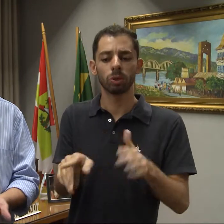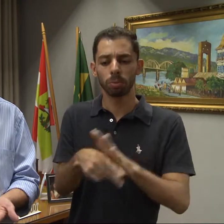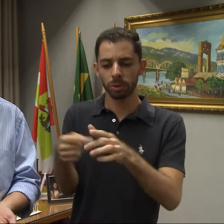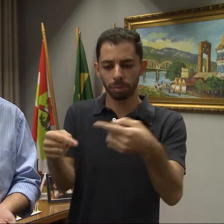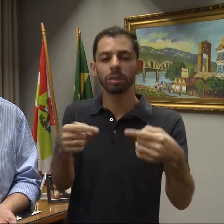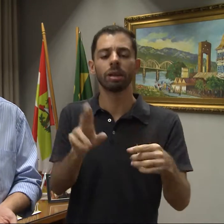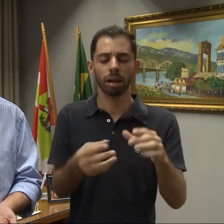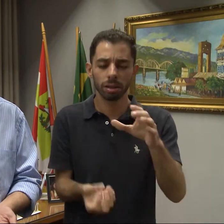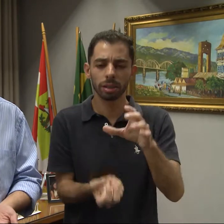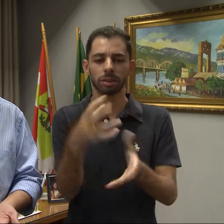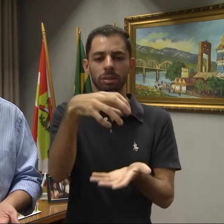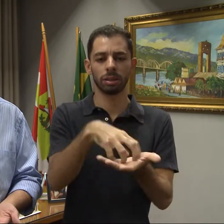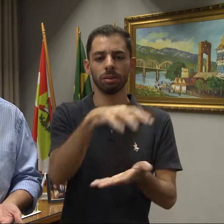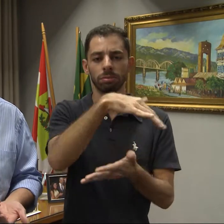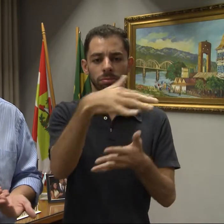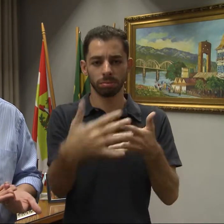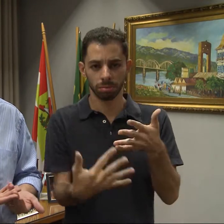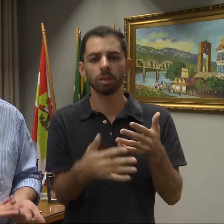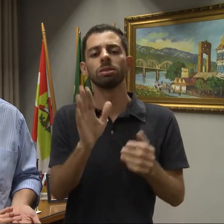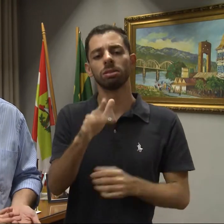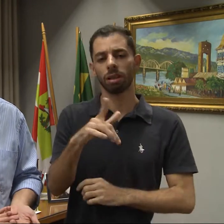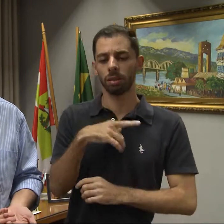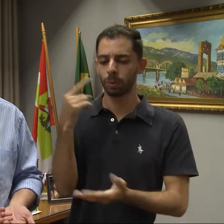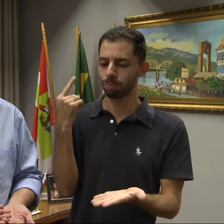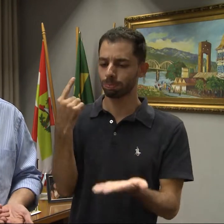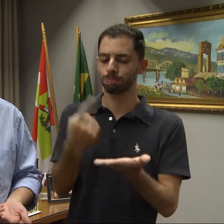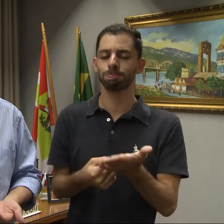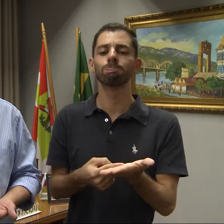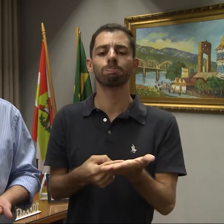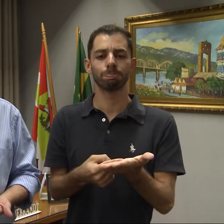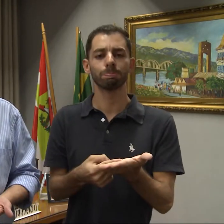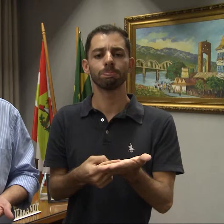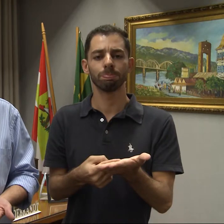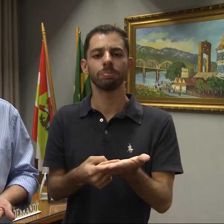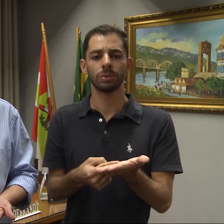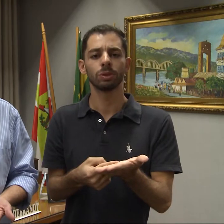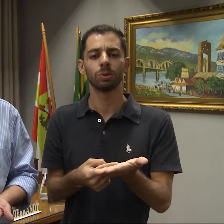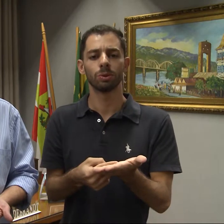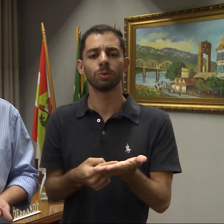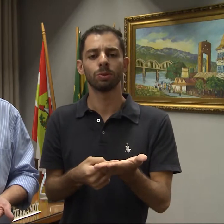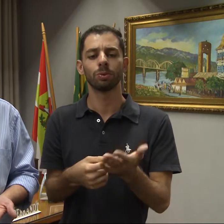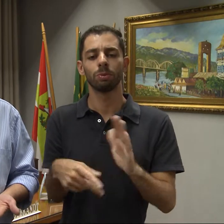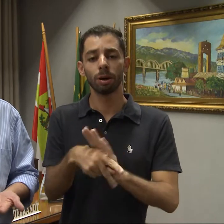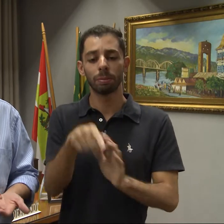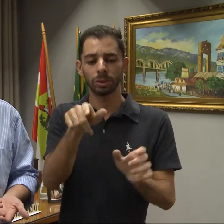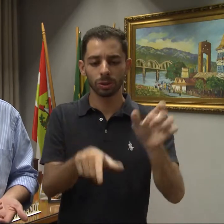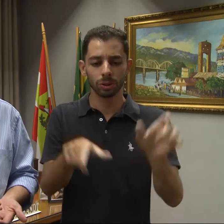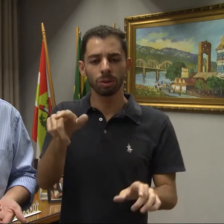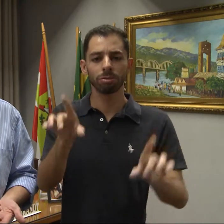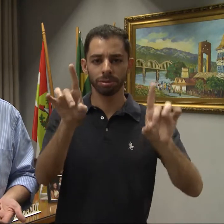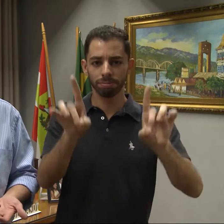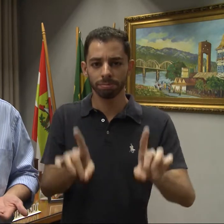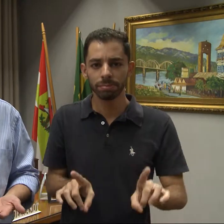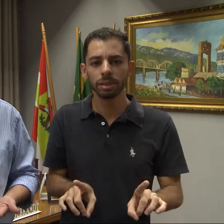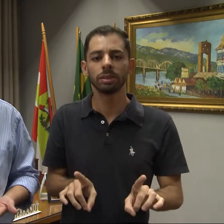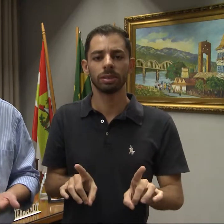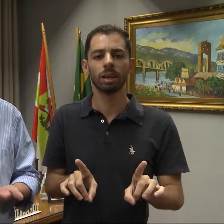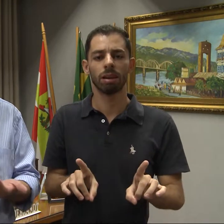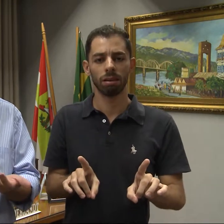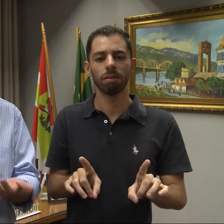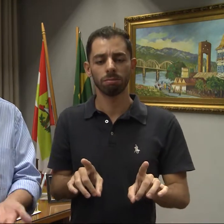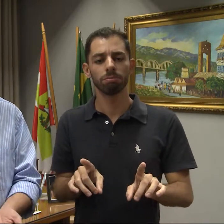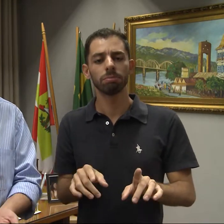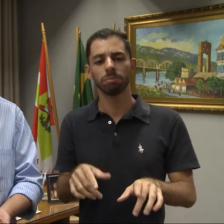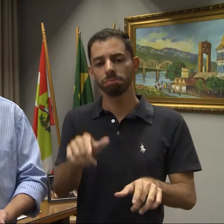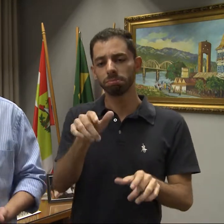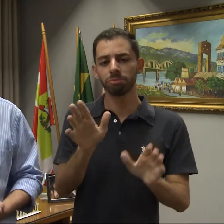é a Central de Libras, onde nós já temos um compromisso, inclusive, com a questão das pessoas com deficiência auditiva, para que a gente